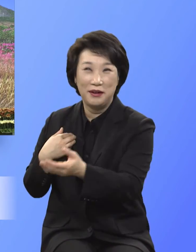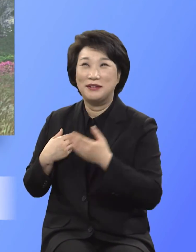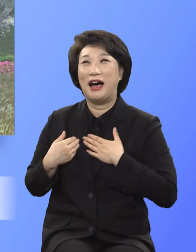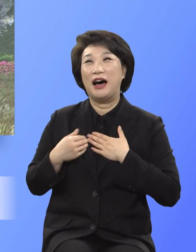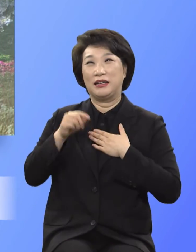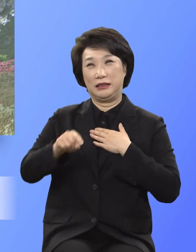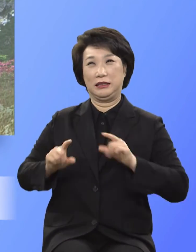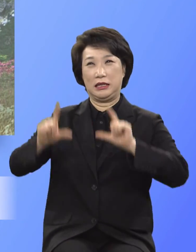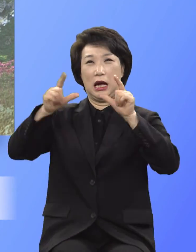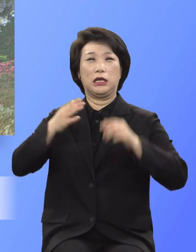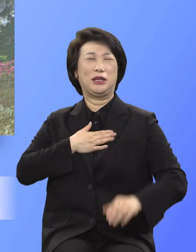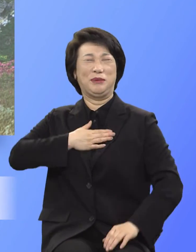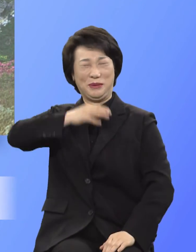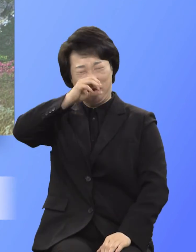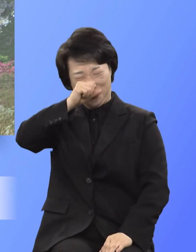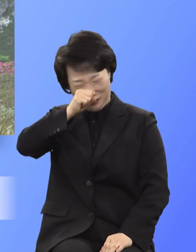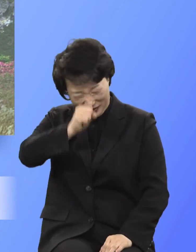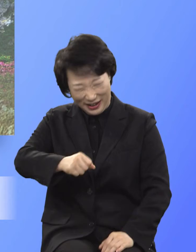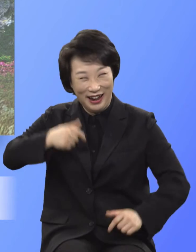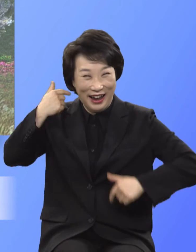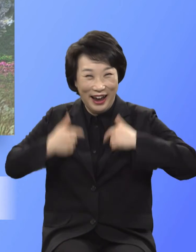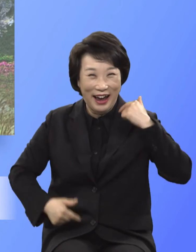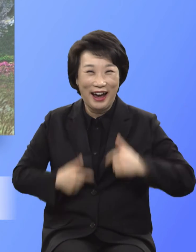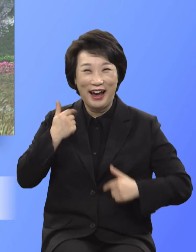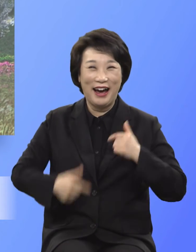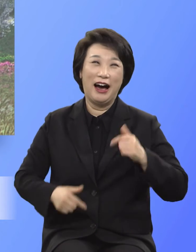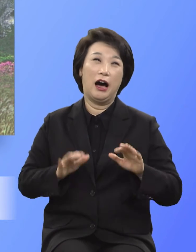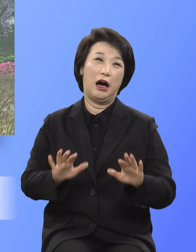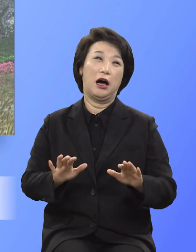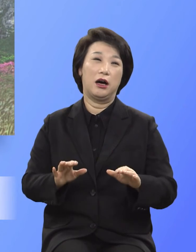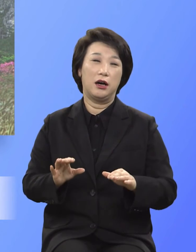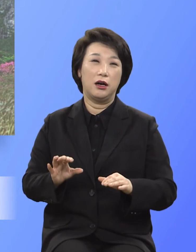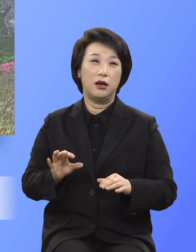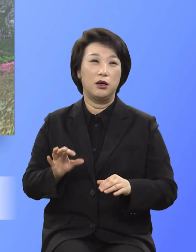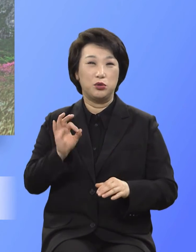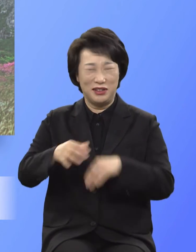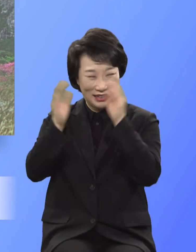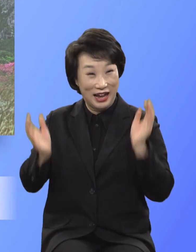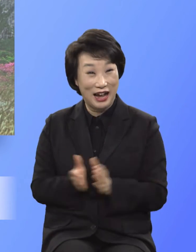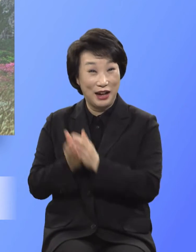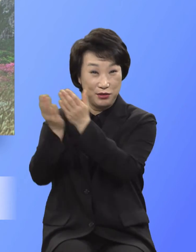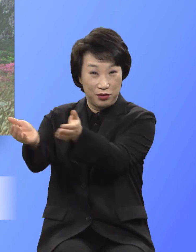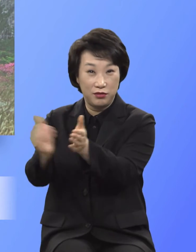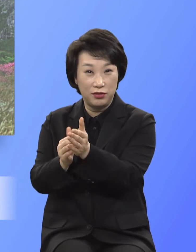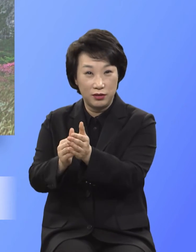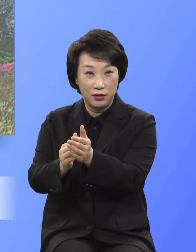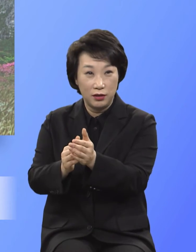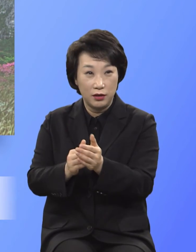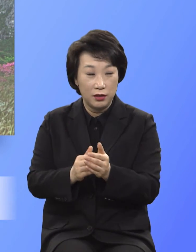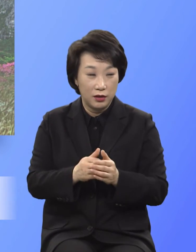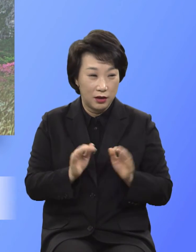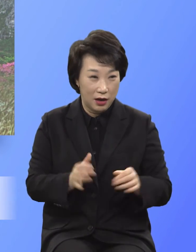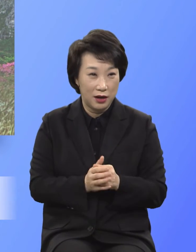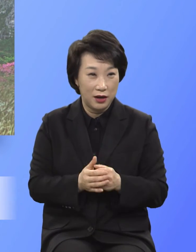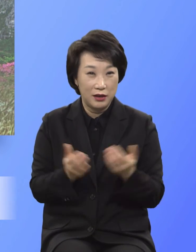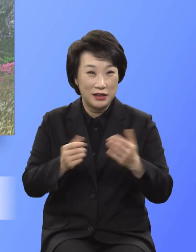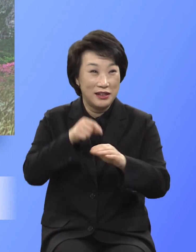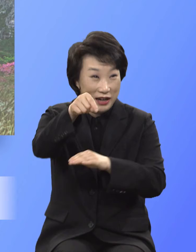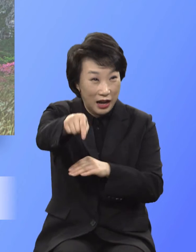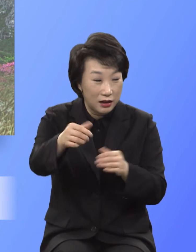그날 얼마나 기쁜지 몰라. 그리고 차비를 주고 난 다음에 딱 퇴근하려고